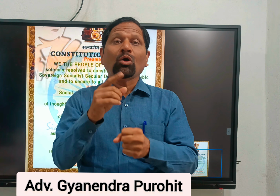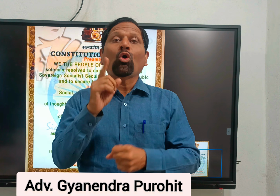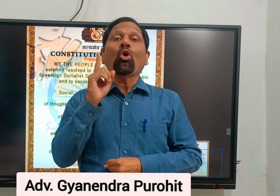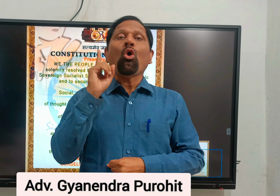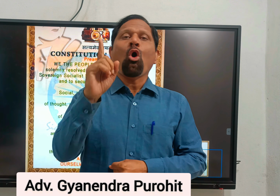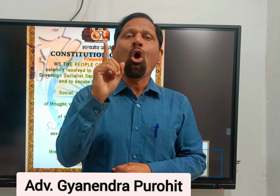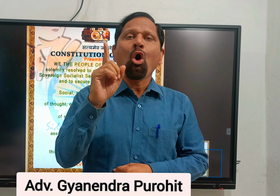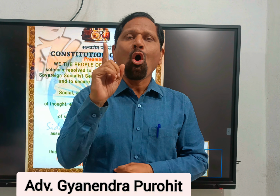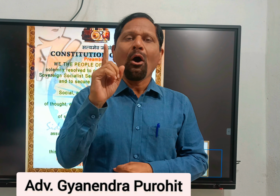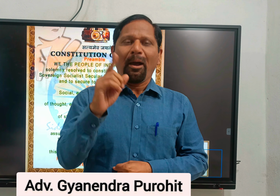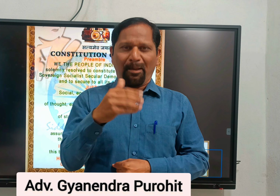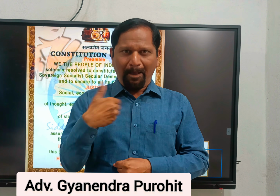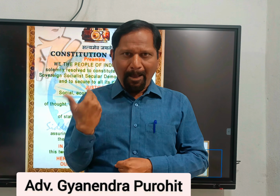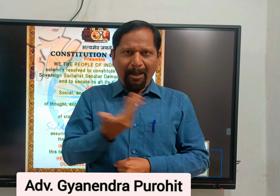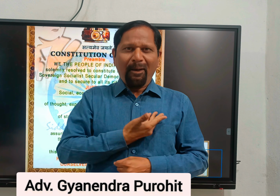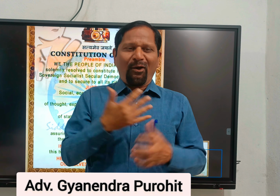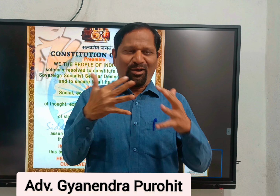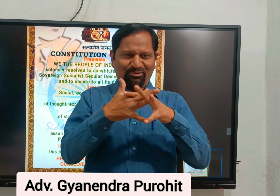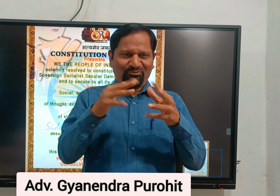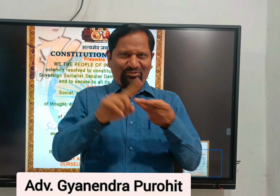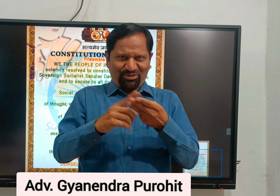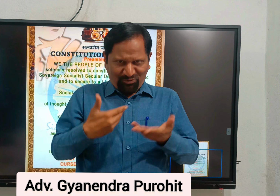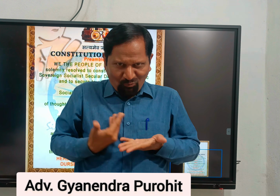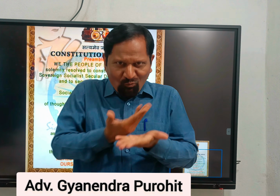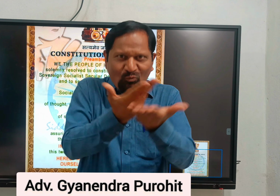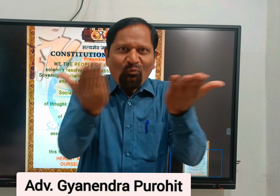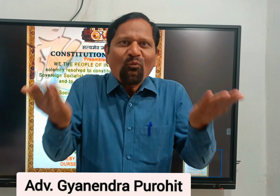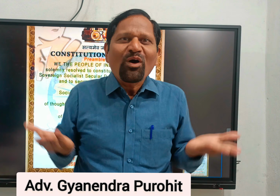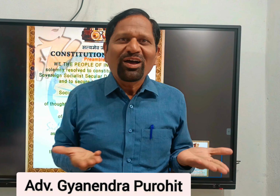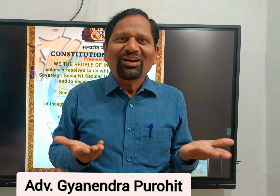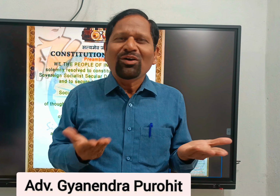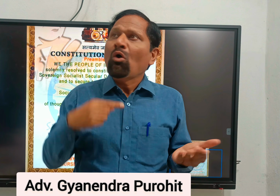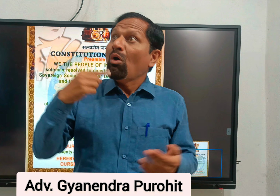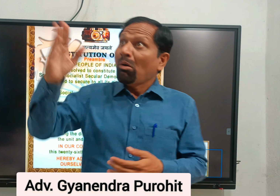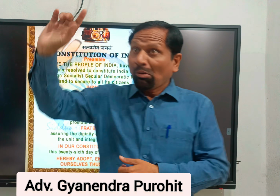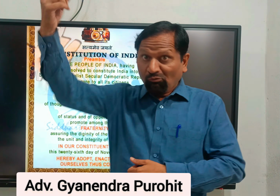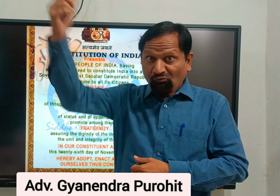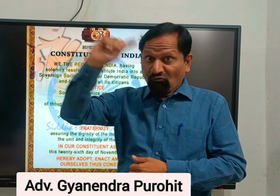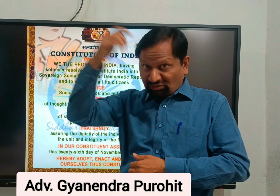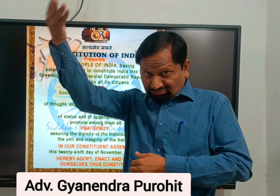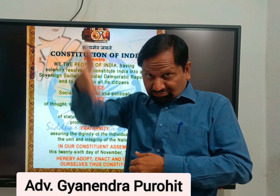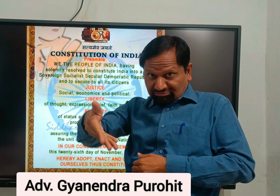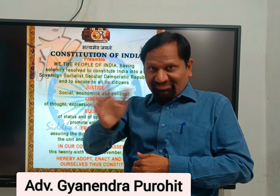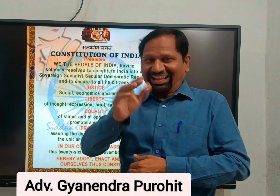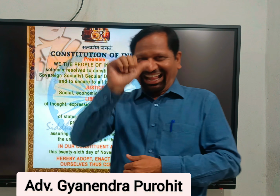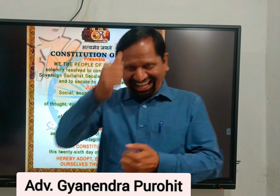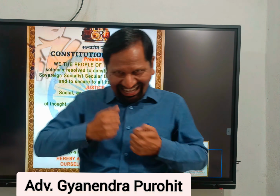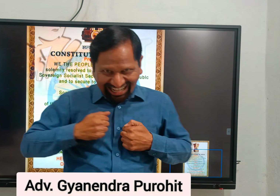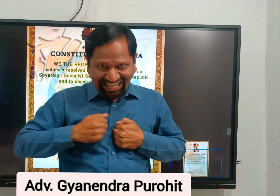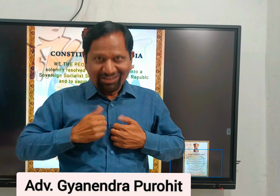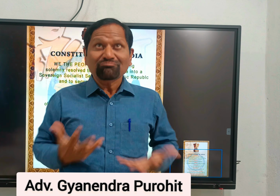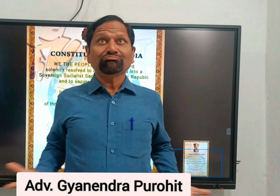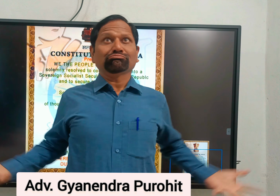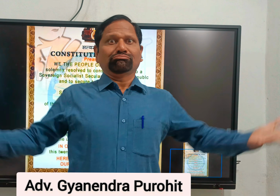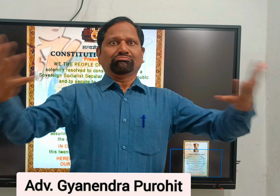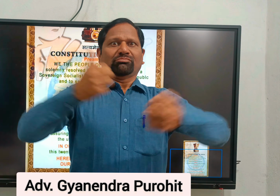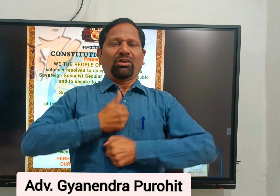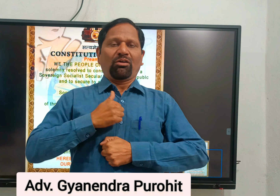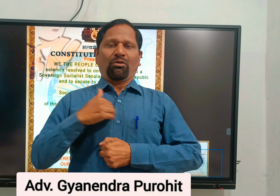ये प्रस्तावना, ये संविधान और ये प्रियम्बल ये बताता है कि इस देश के हम सारे लोग 130